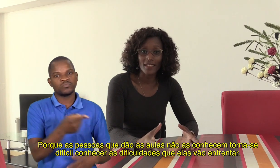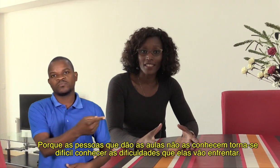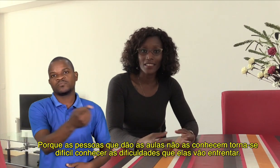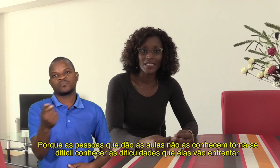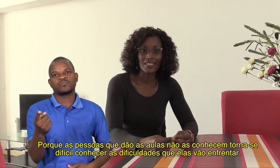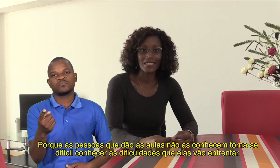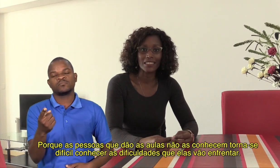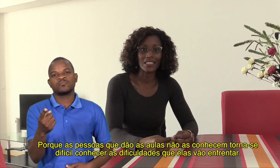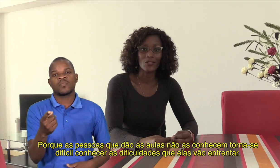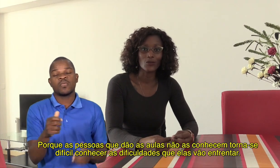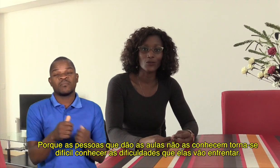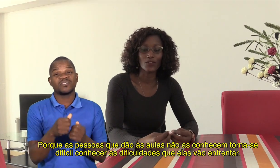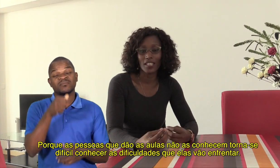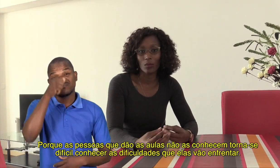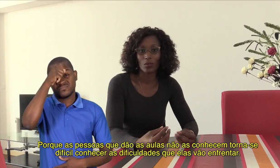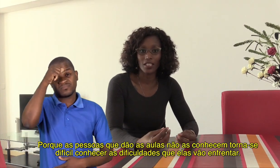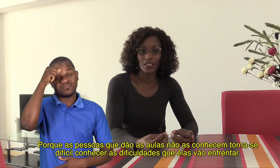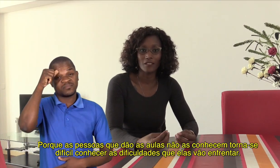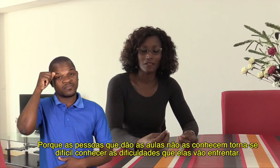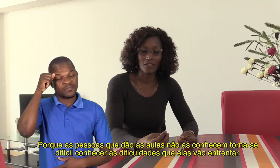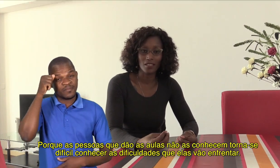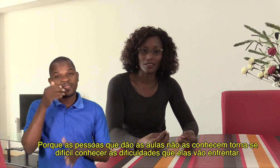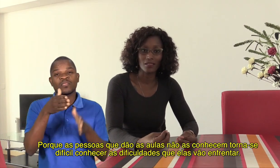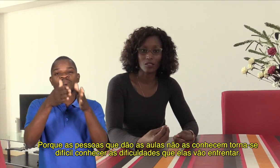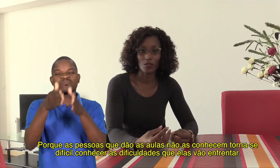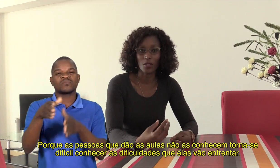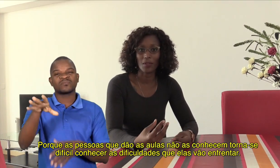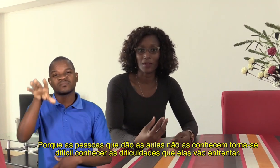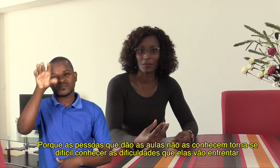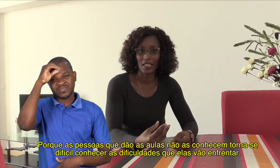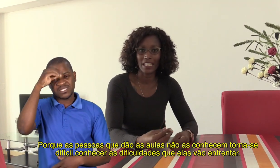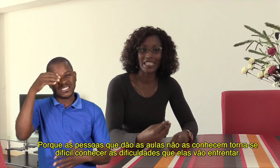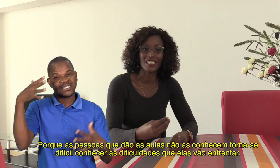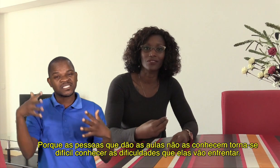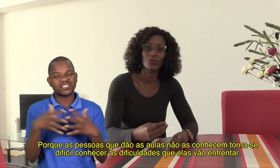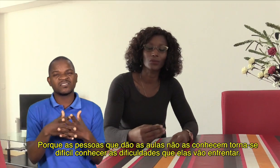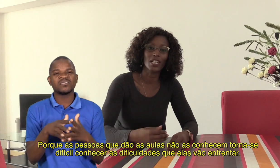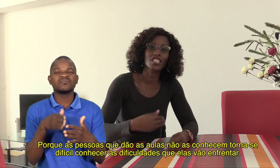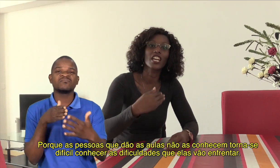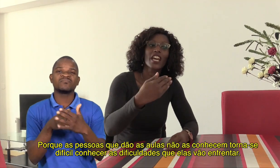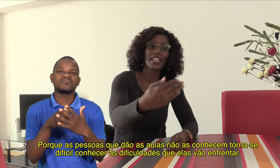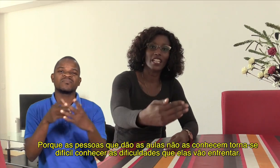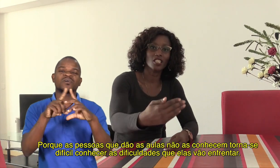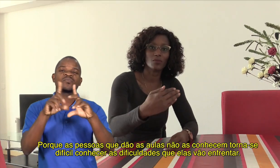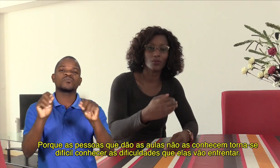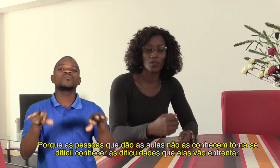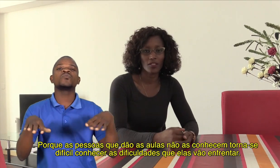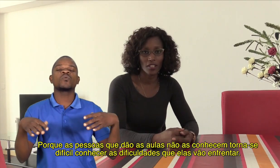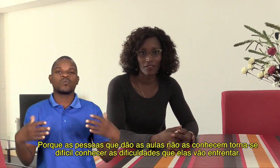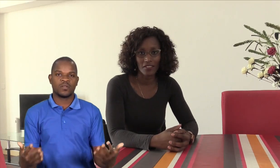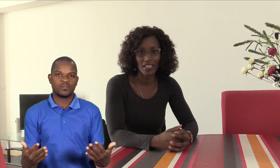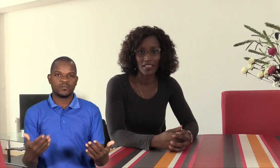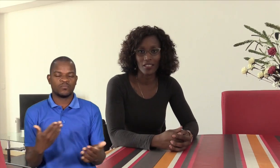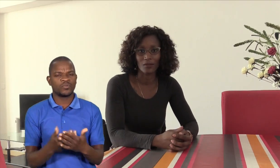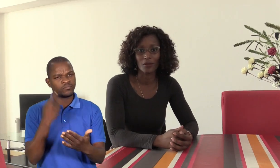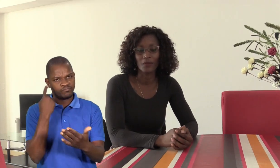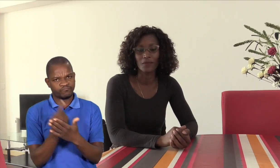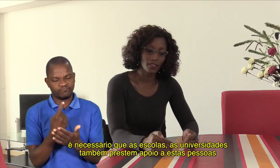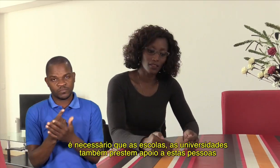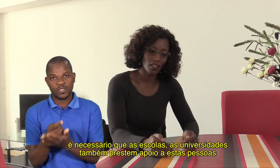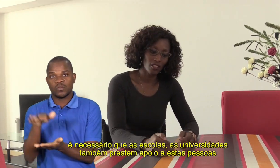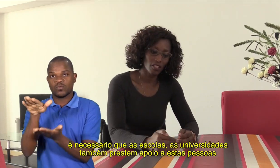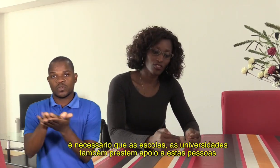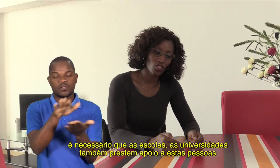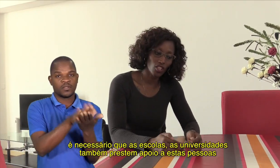os conhecem então fica um bocadinho difícil as pessoas perceberem as dificuldades que estas pessoas vêm enfrentando.